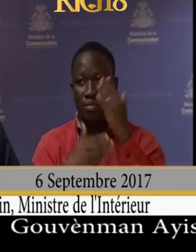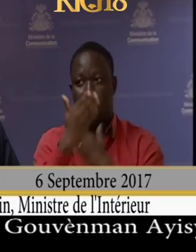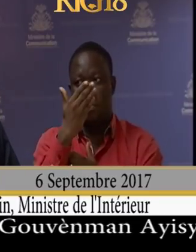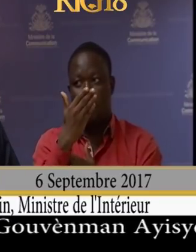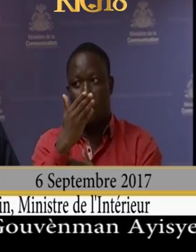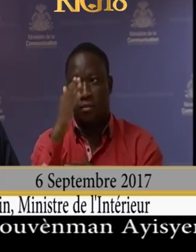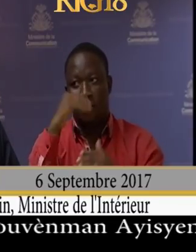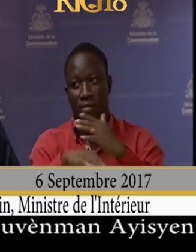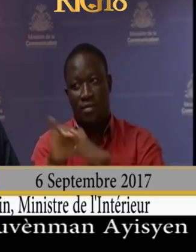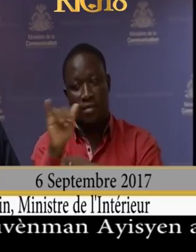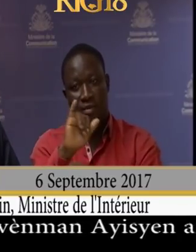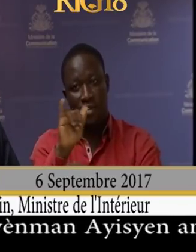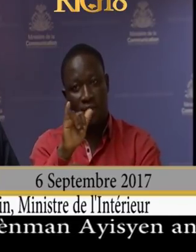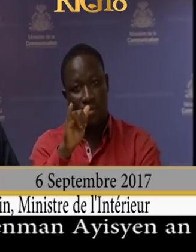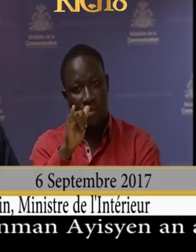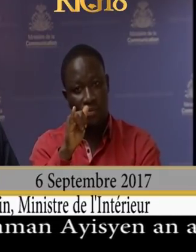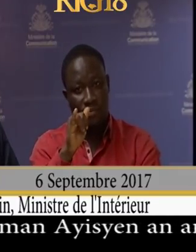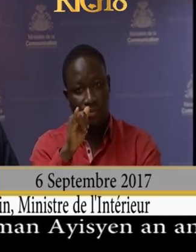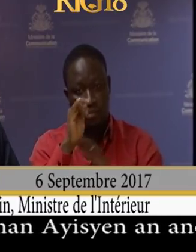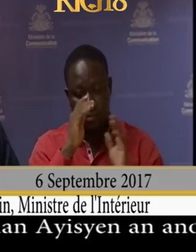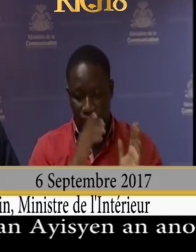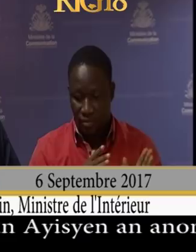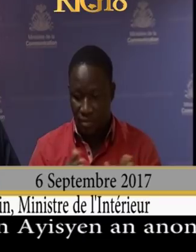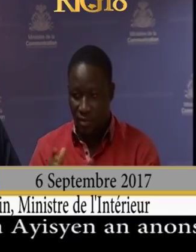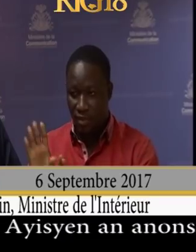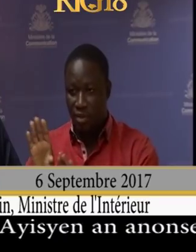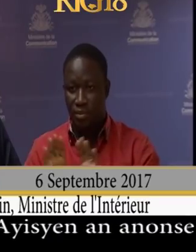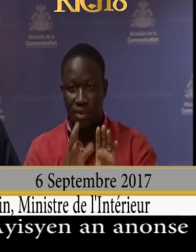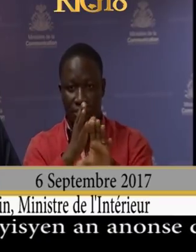c'est dans même disposition qui t'a pris,